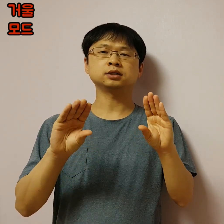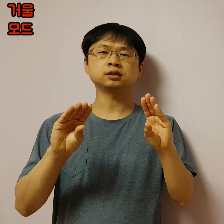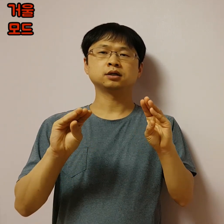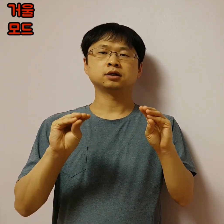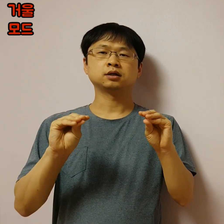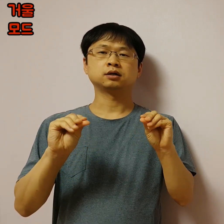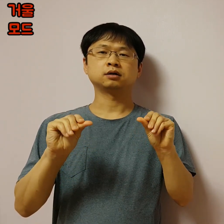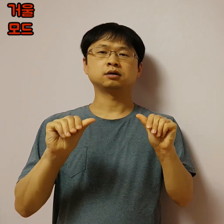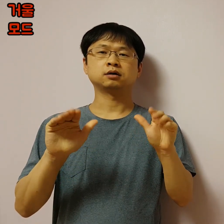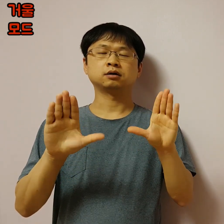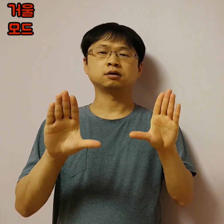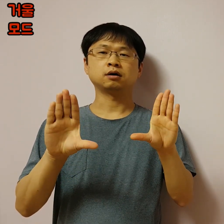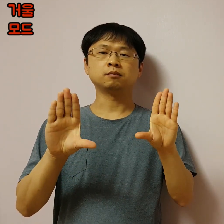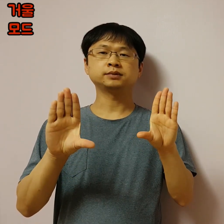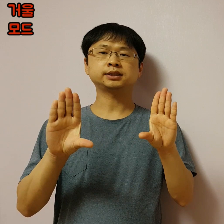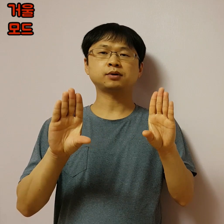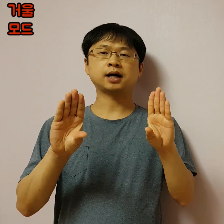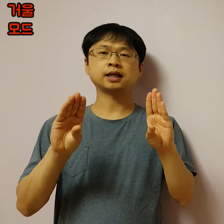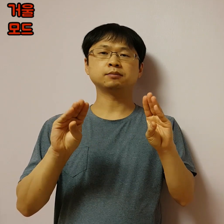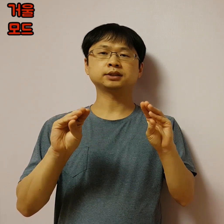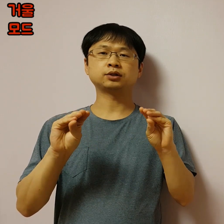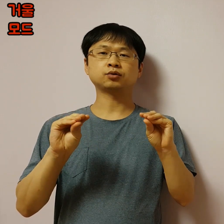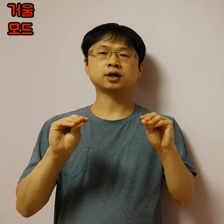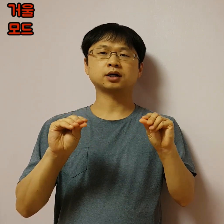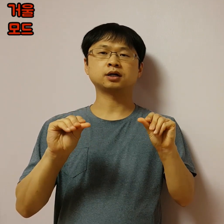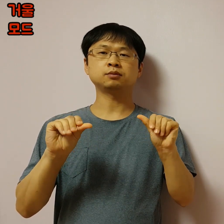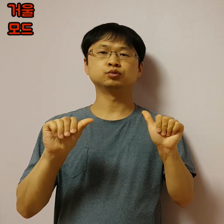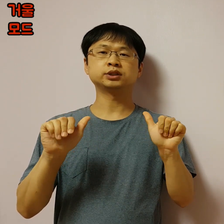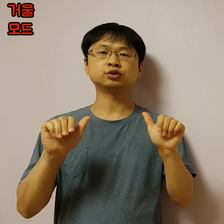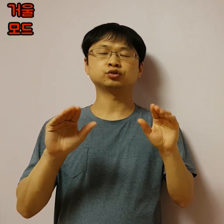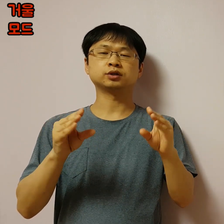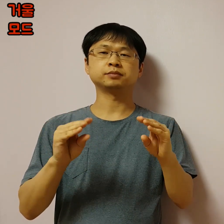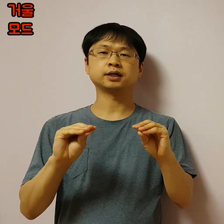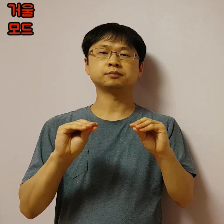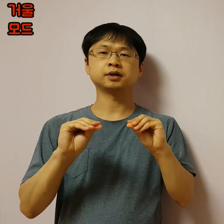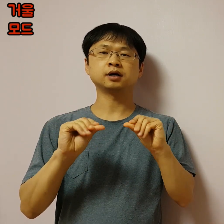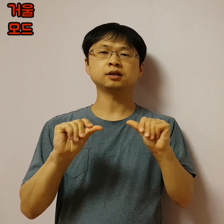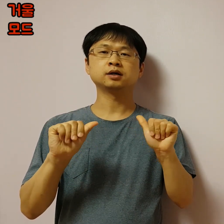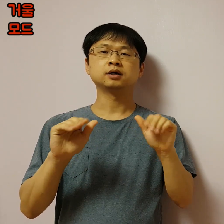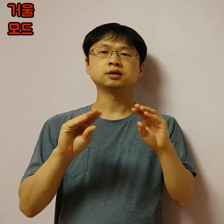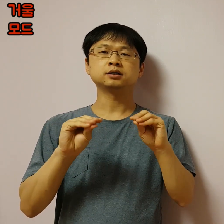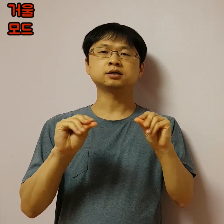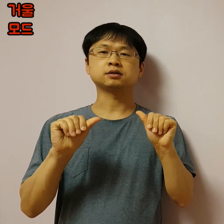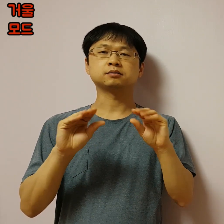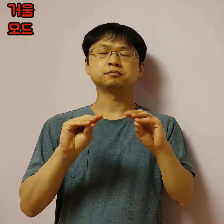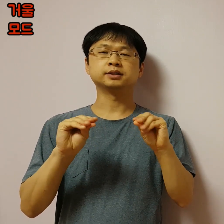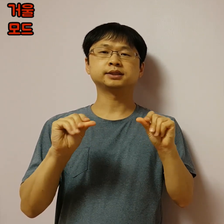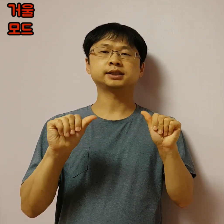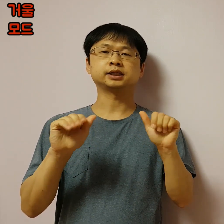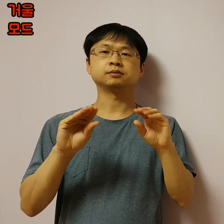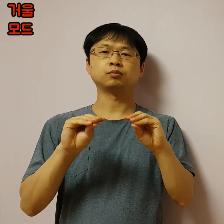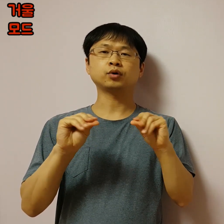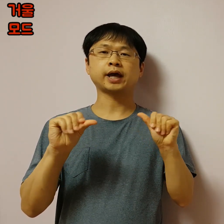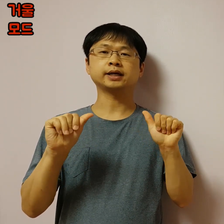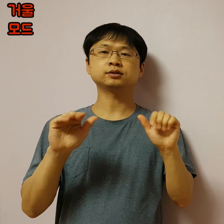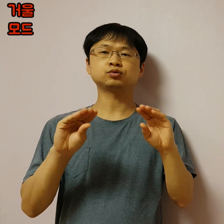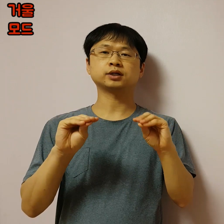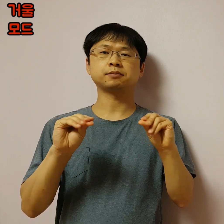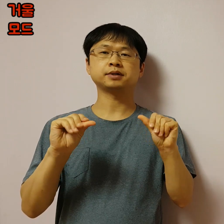조각은 엄지와 나머지 네 손가락을 문질러 주는 겁니다. 그러면 흙, 먼지, 모래 이런 수어가